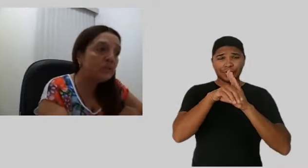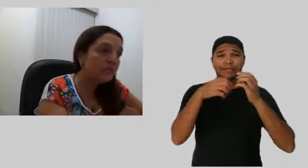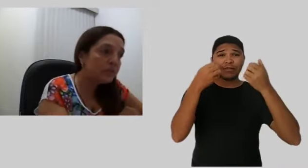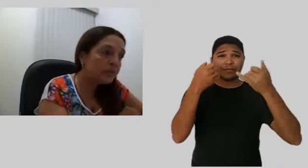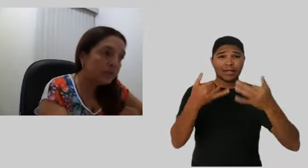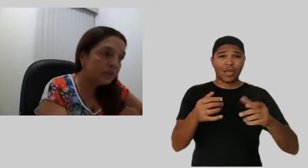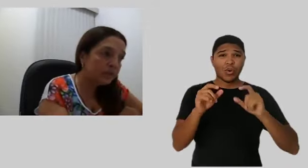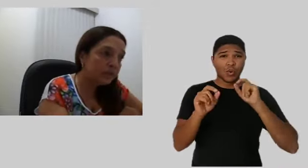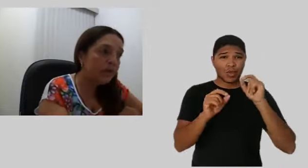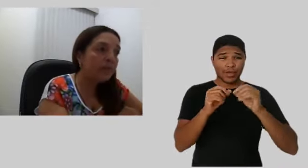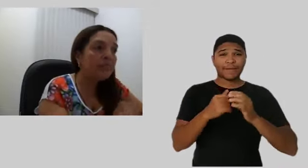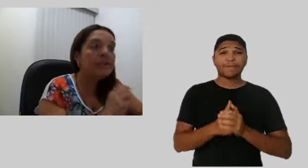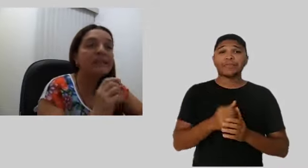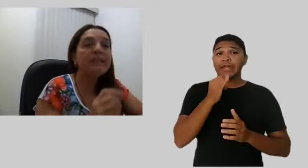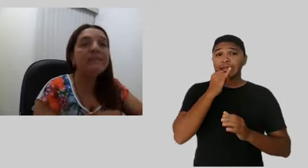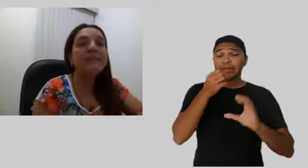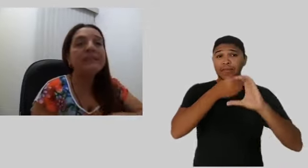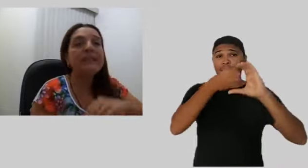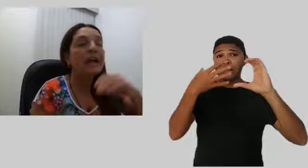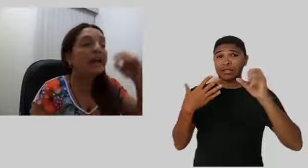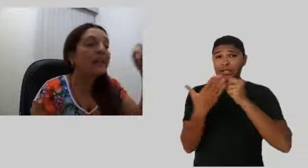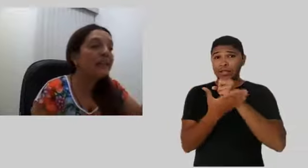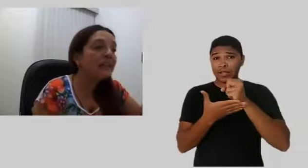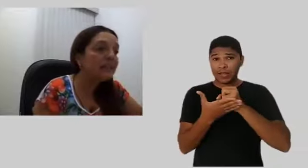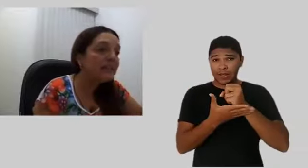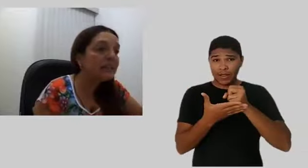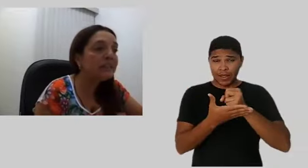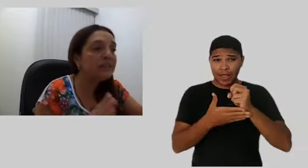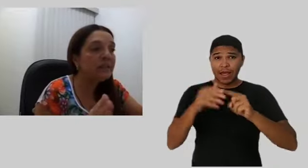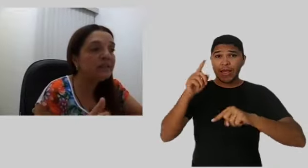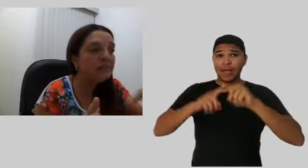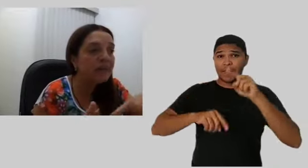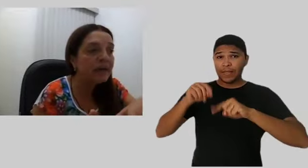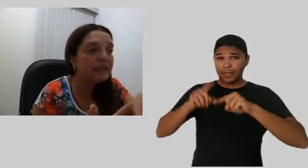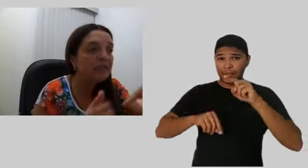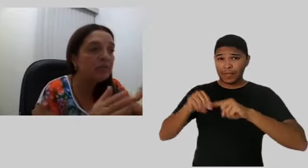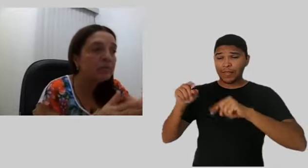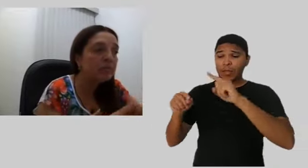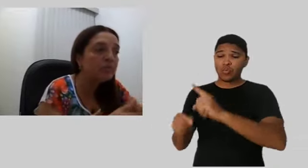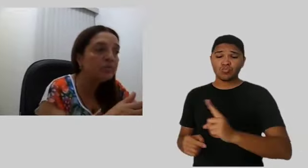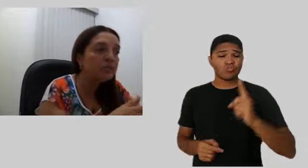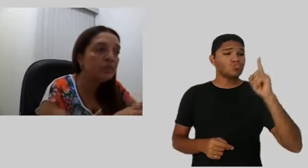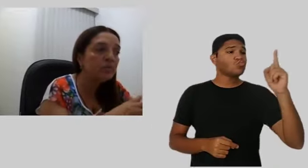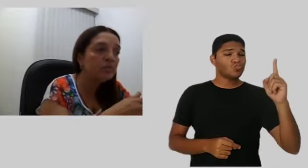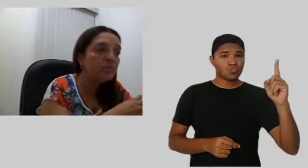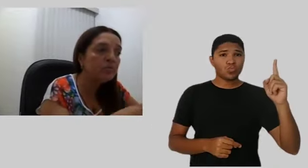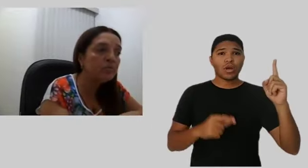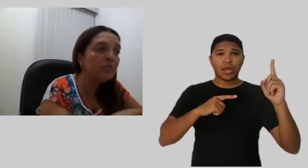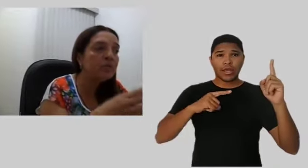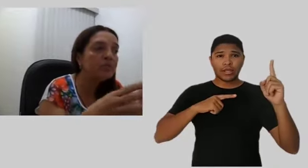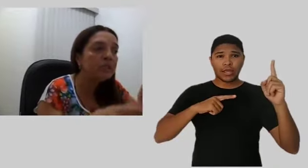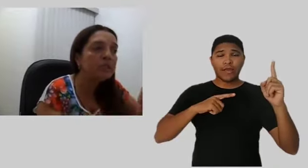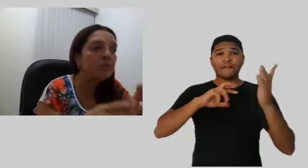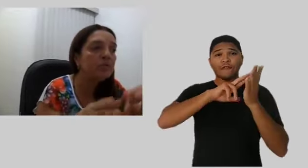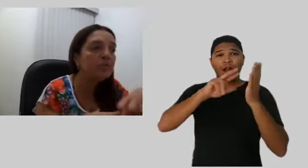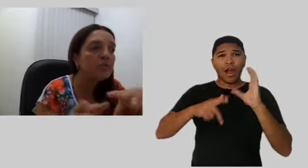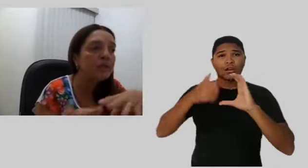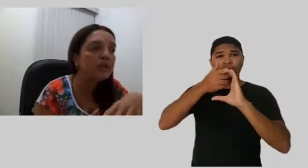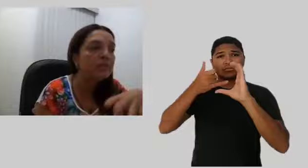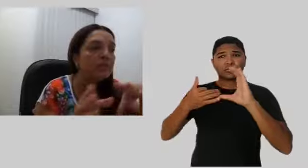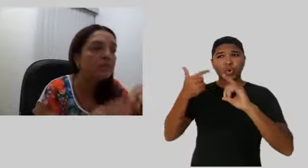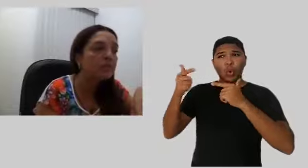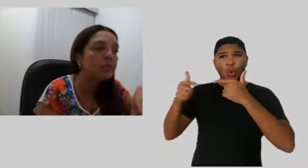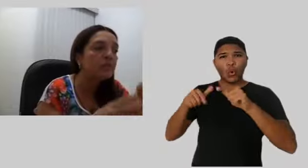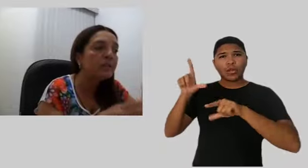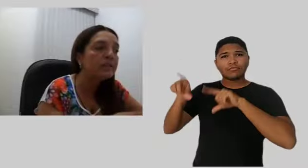lá ao pseudoconceito, né? Mas aí vai dizer assim: a característica que serve de base à inclusão de objeto no grupo comum foi abstraída do